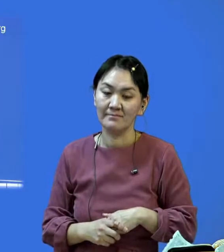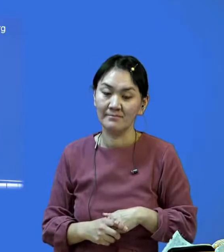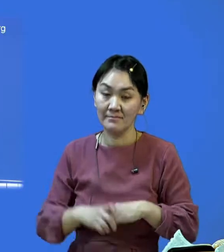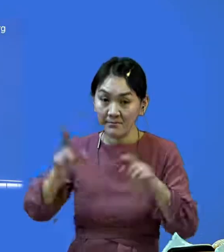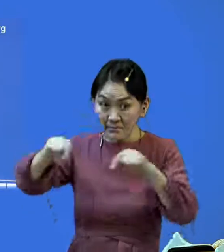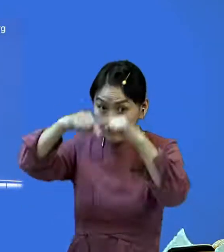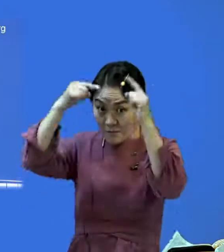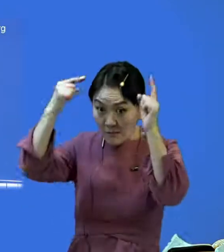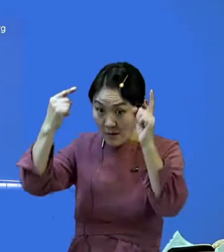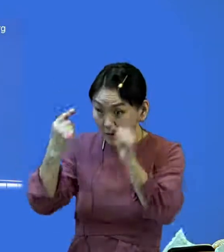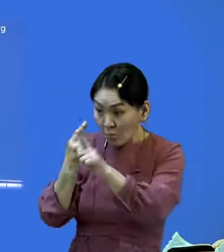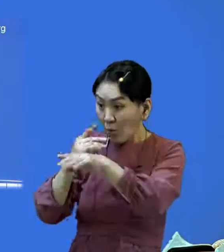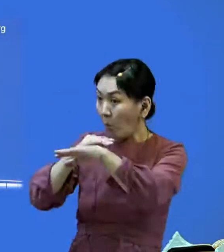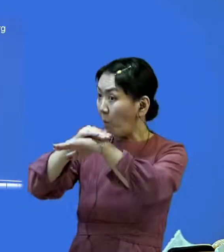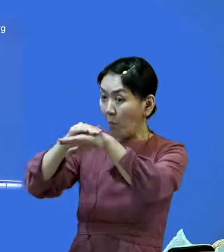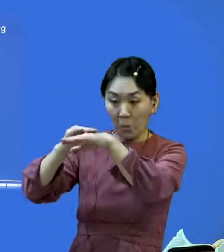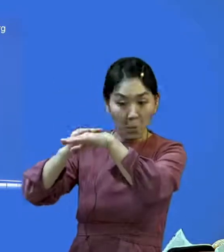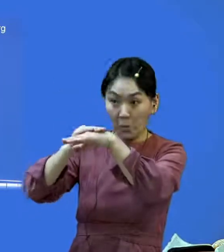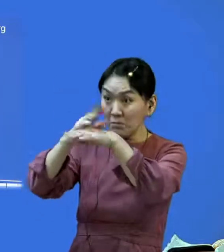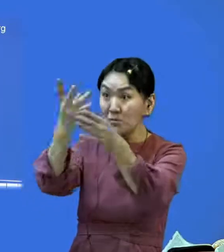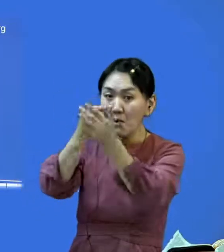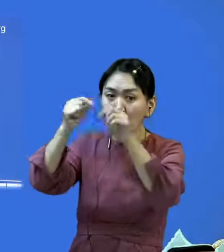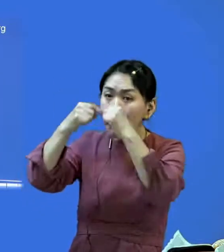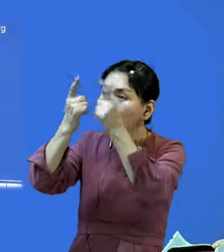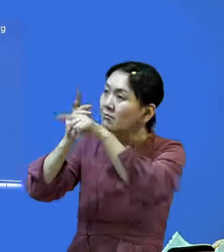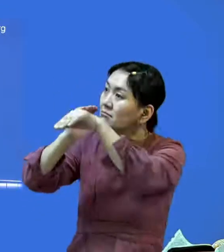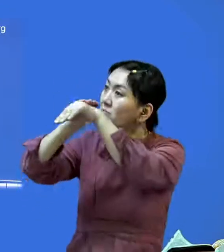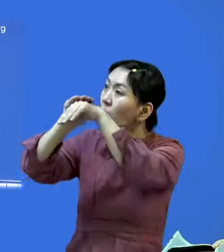гим нүглийн уучлал байхгүй аврал гэж үгүй.